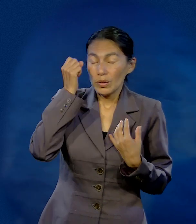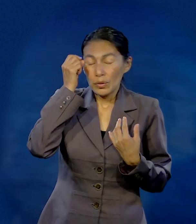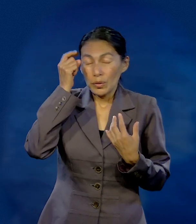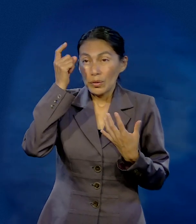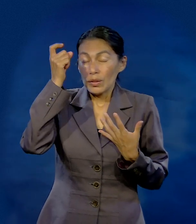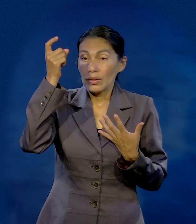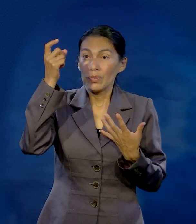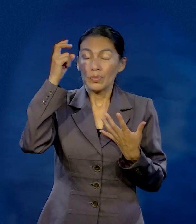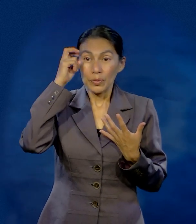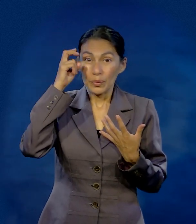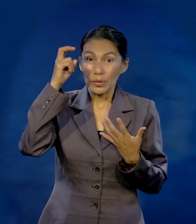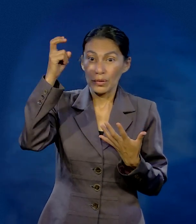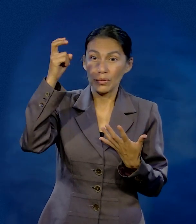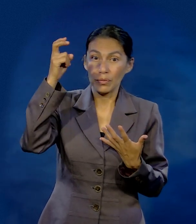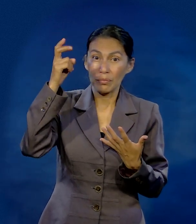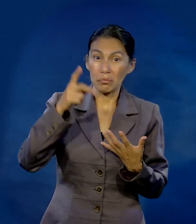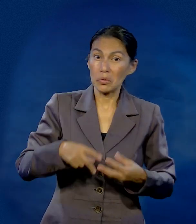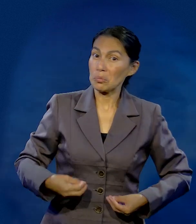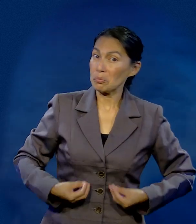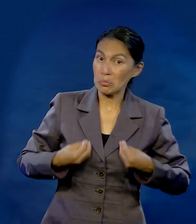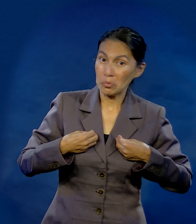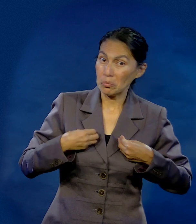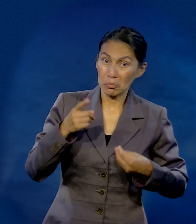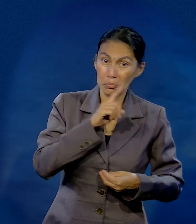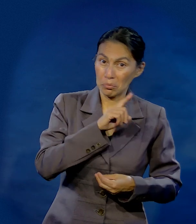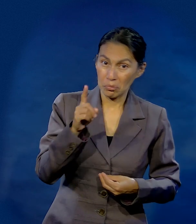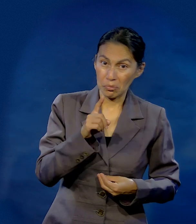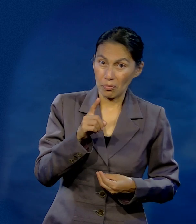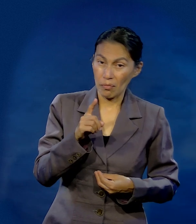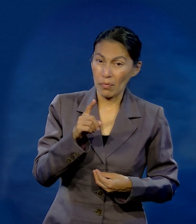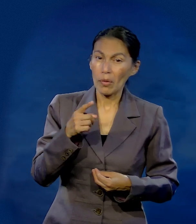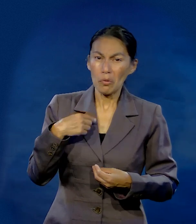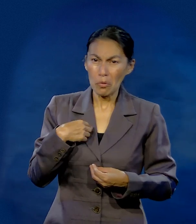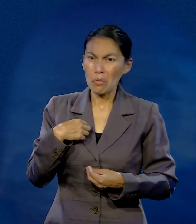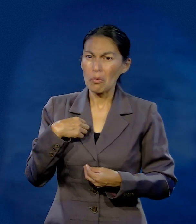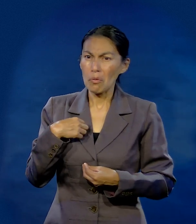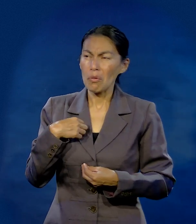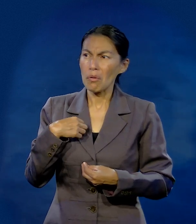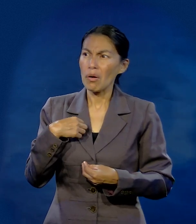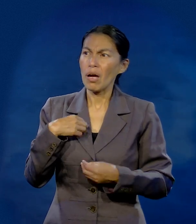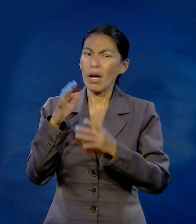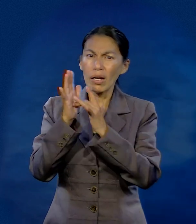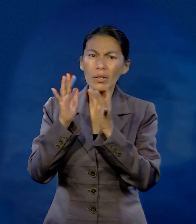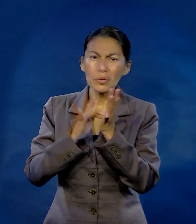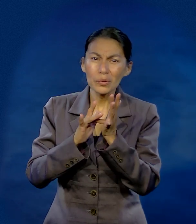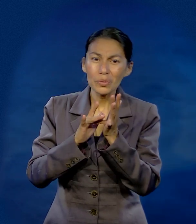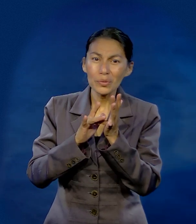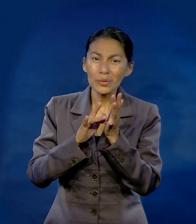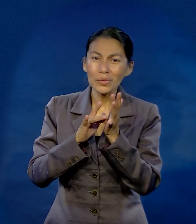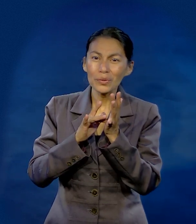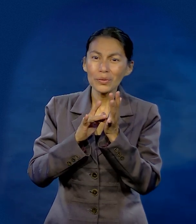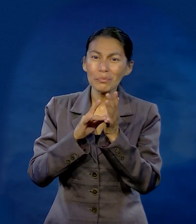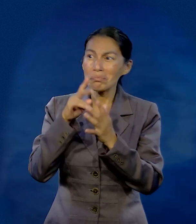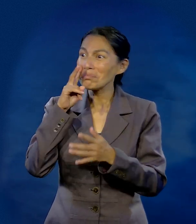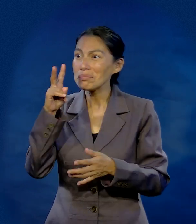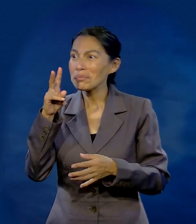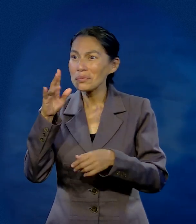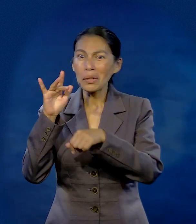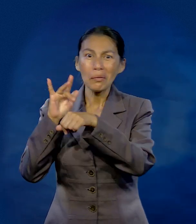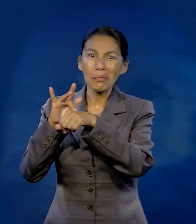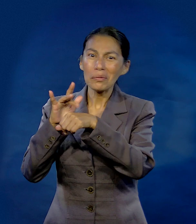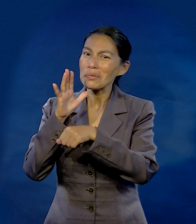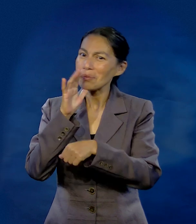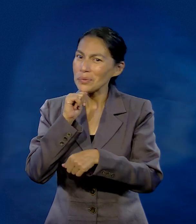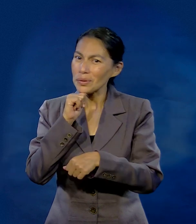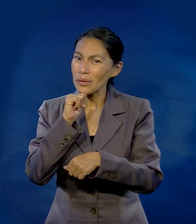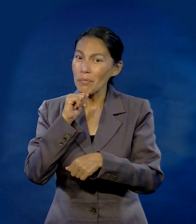divina dependiendo de su padre algo que yo he soñado con ver y no lo vi y yo